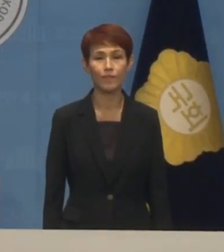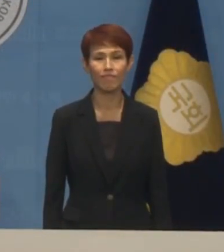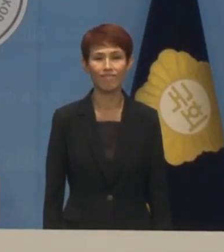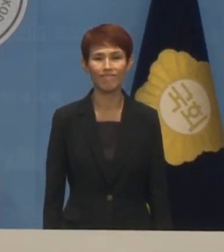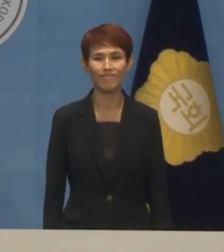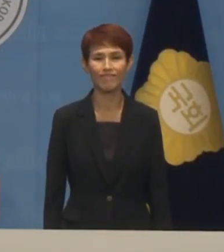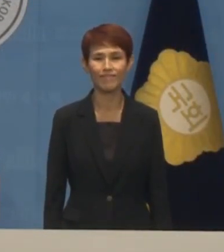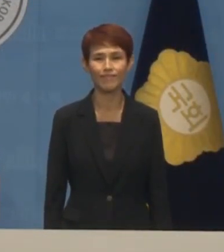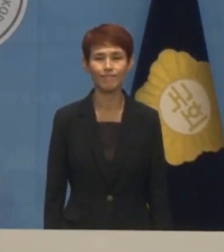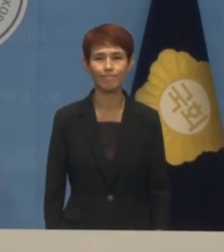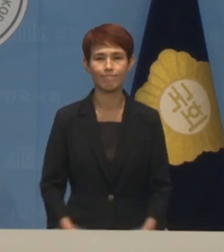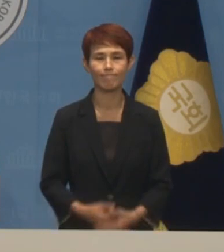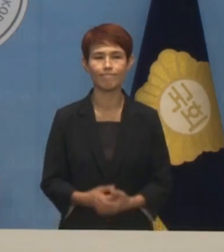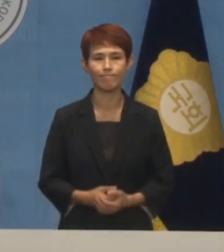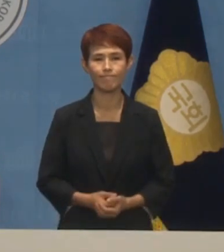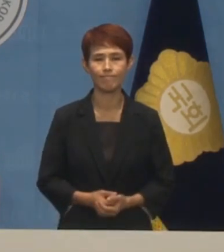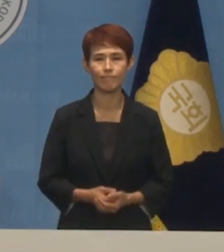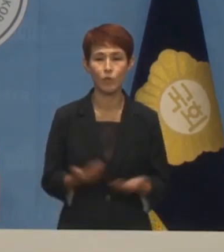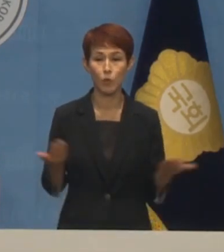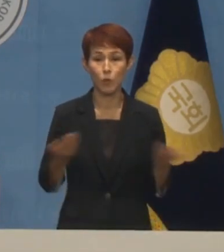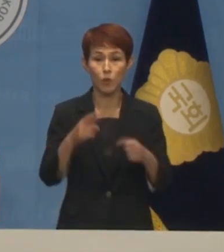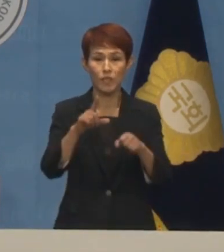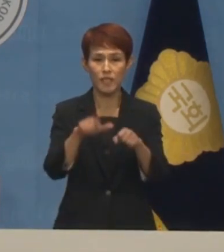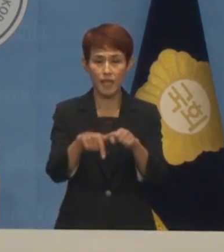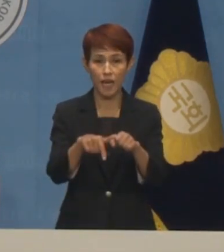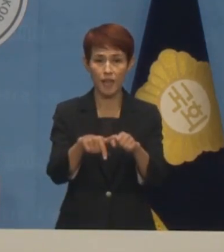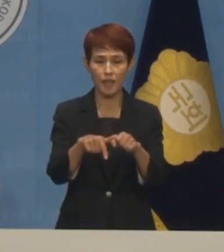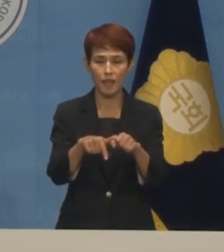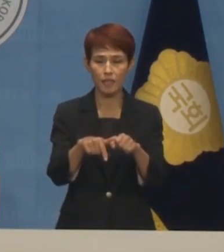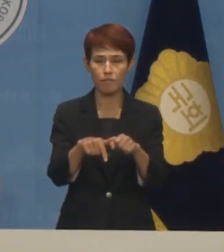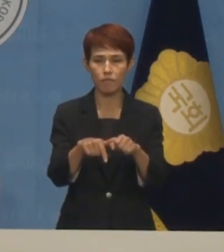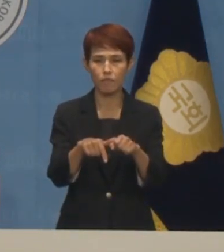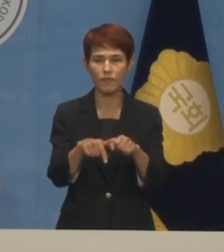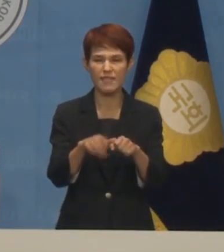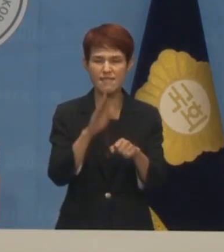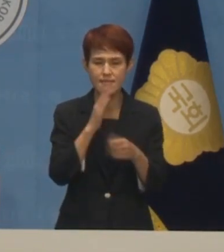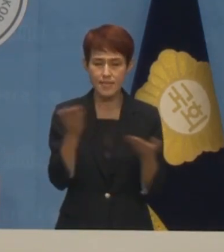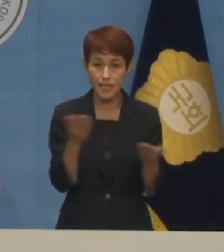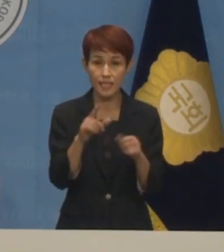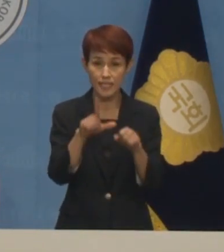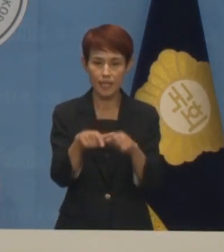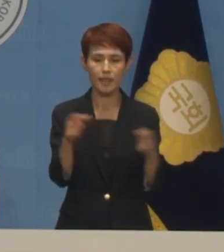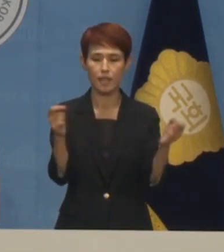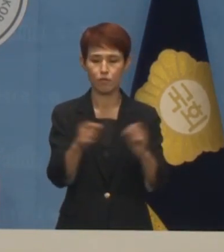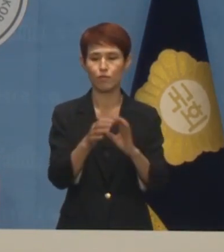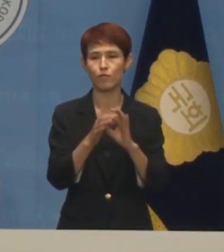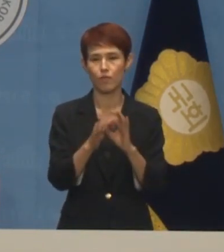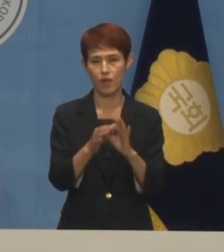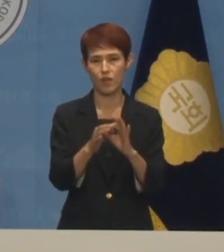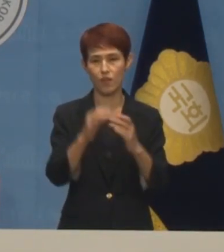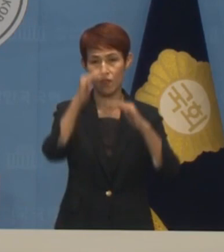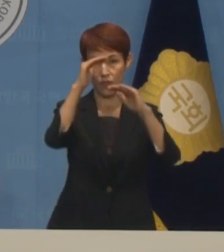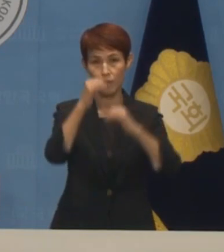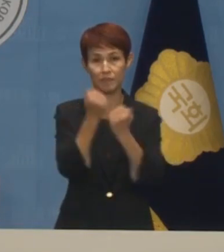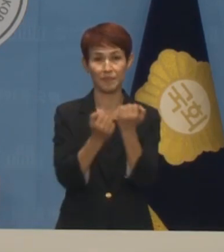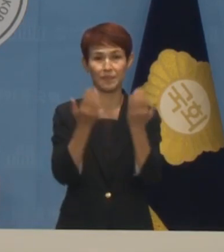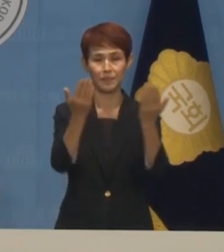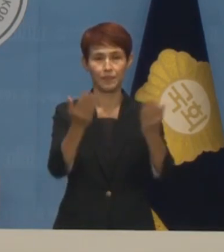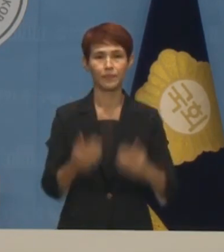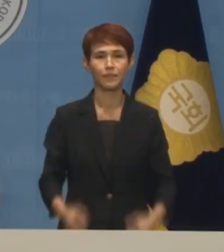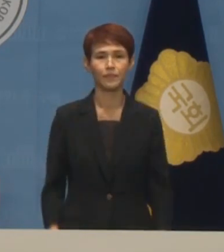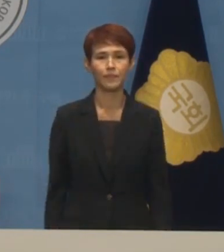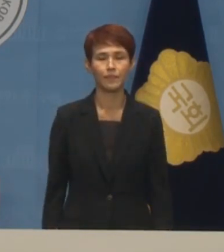네, 지금부터 실노동시간 단축 패키지 법안 발의 및 주사일 노동제 청사진 발표 기자회견을